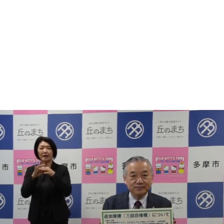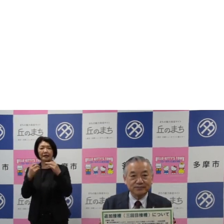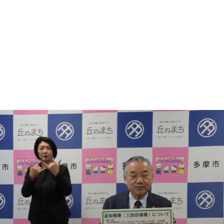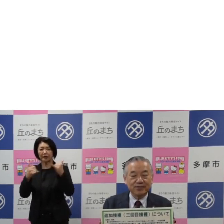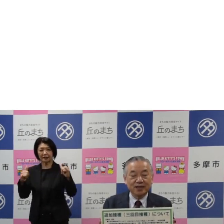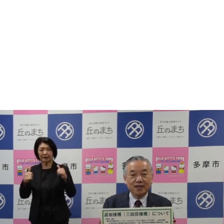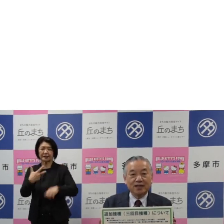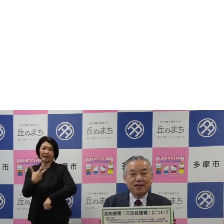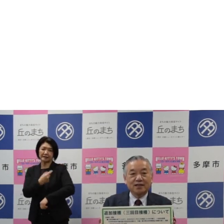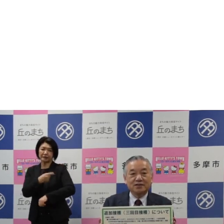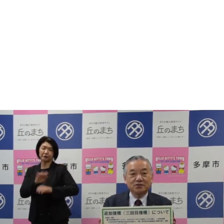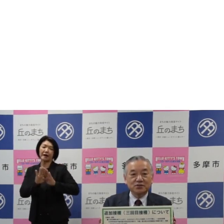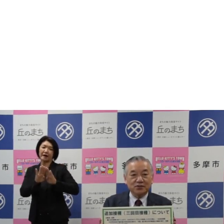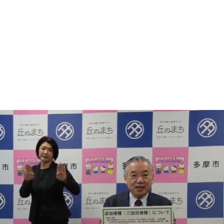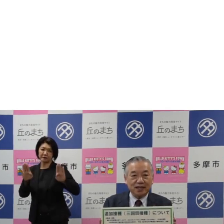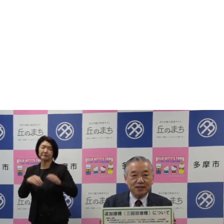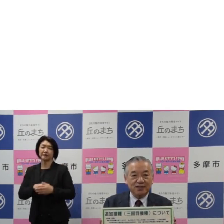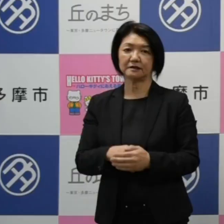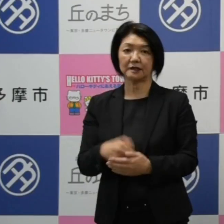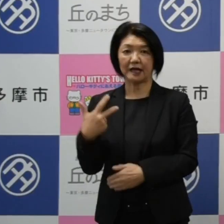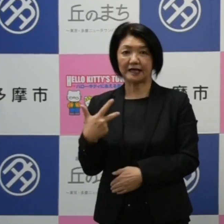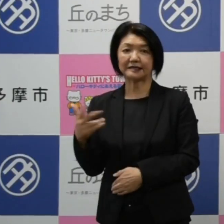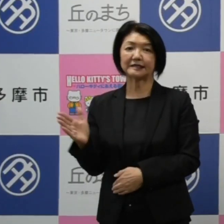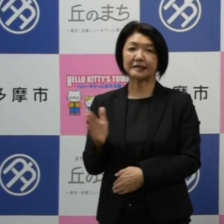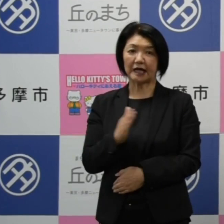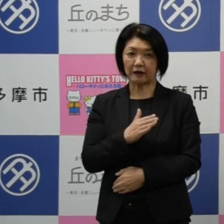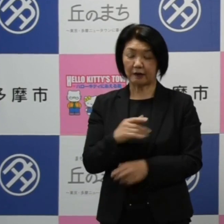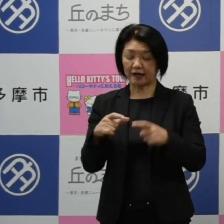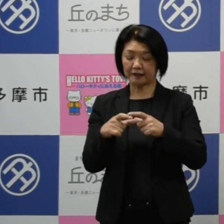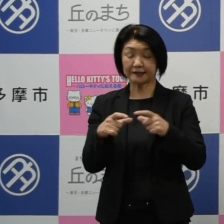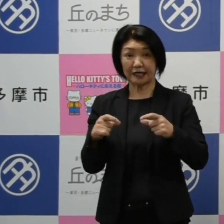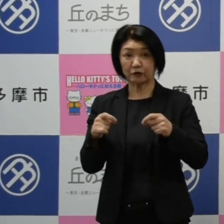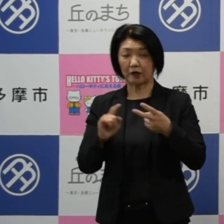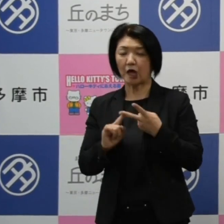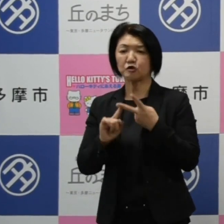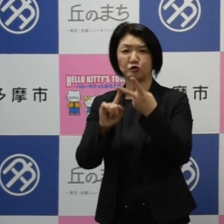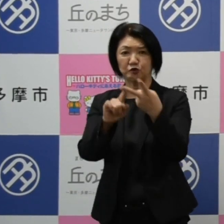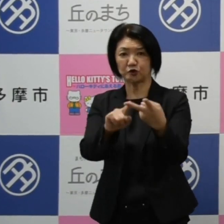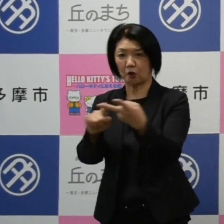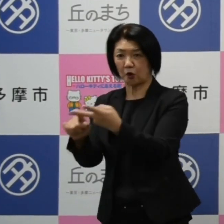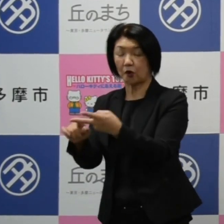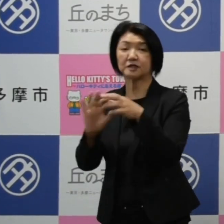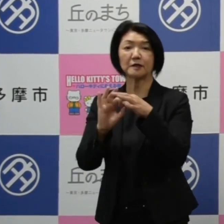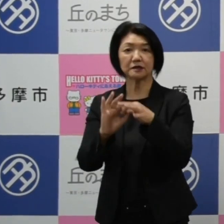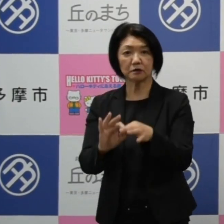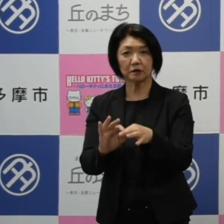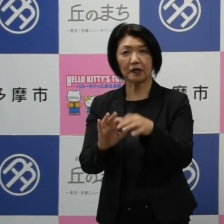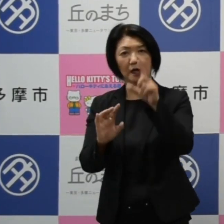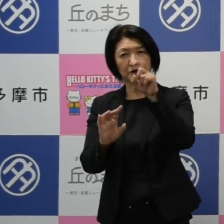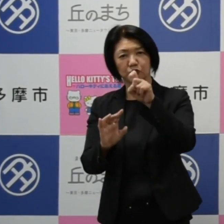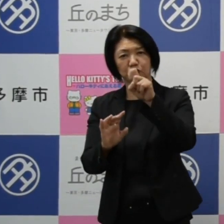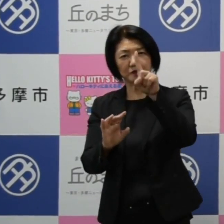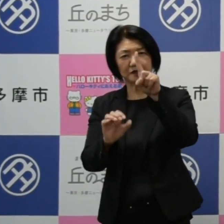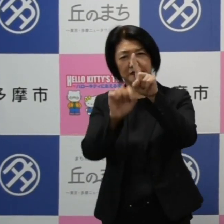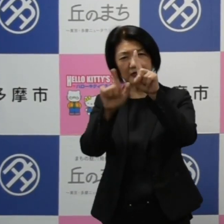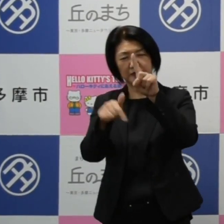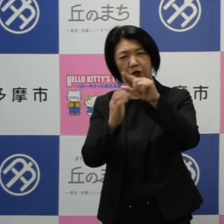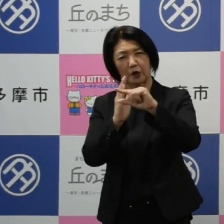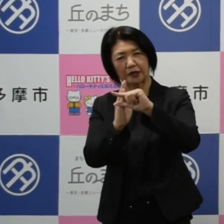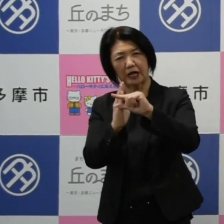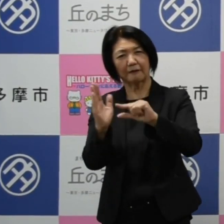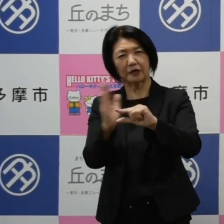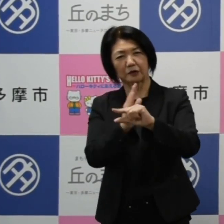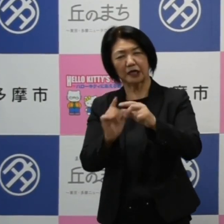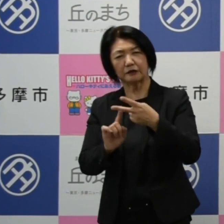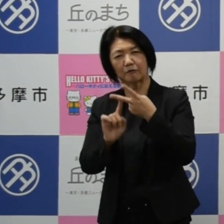。市町村から接種券を郵送しますので、早い方は11月中旬には手元